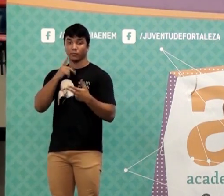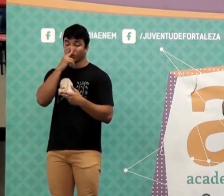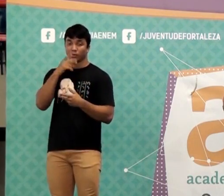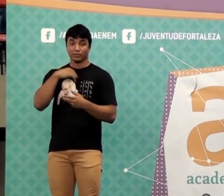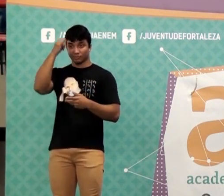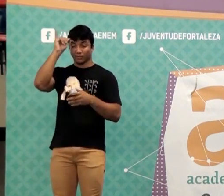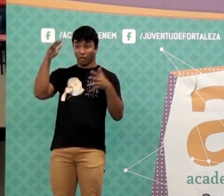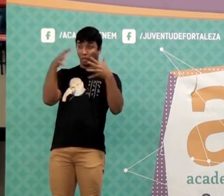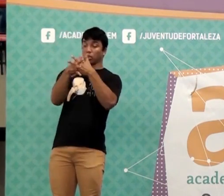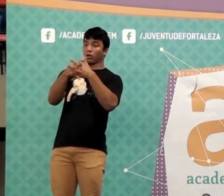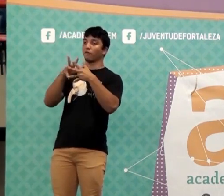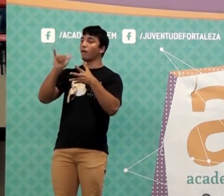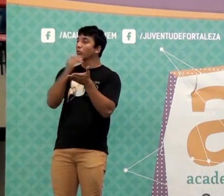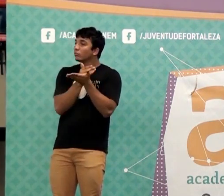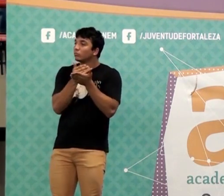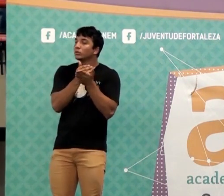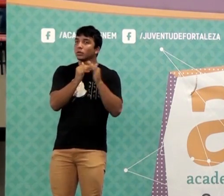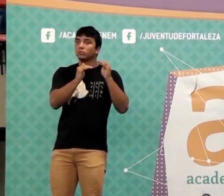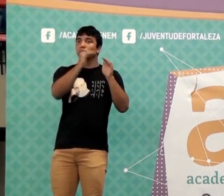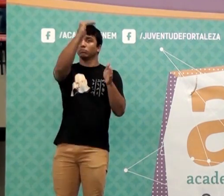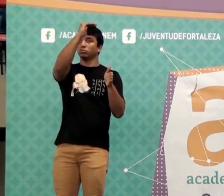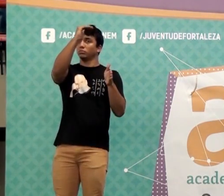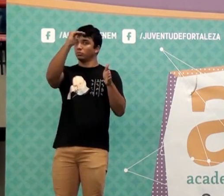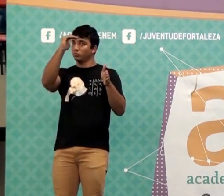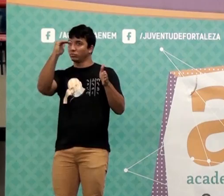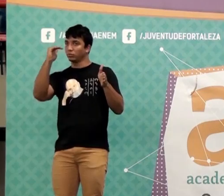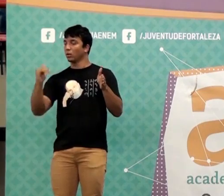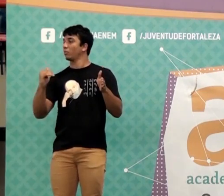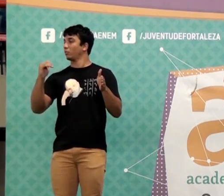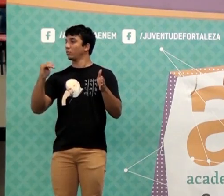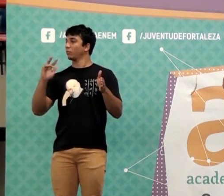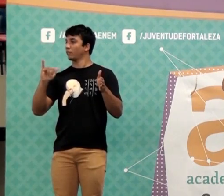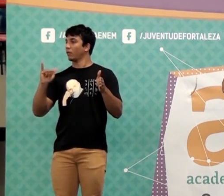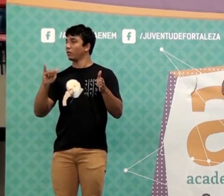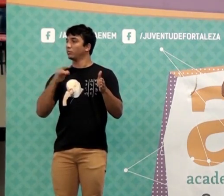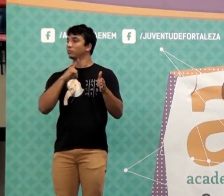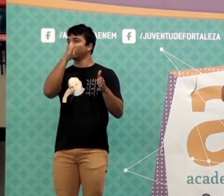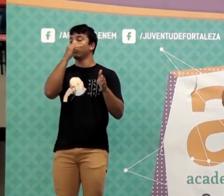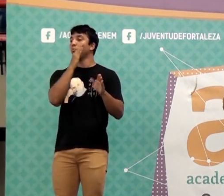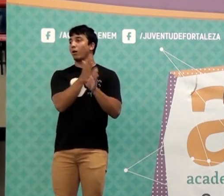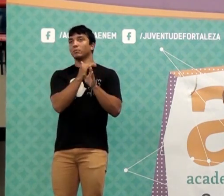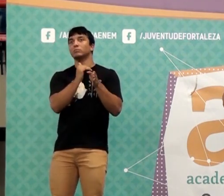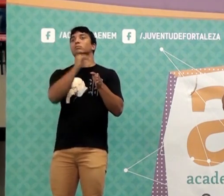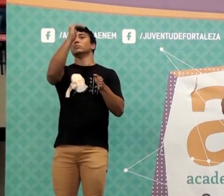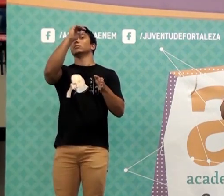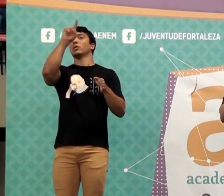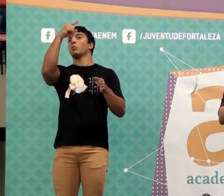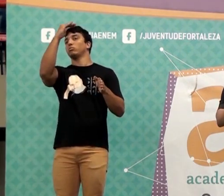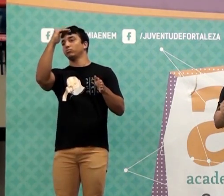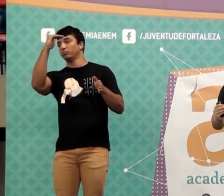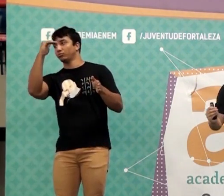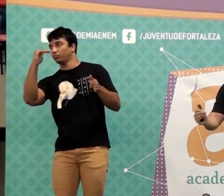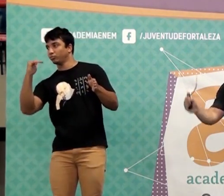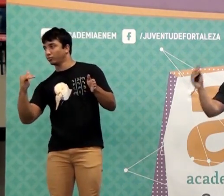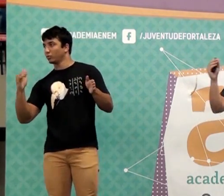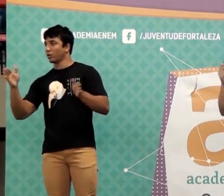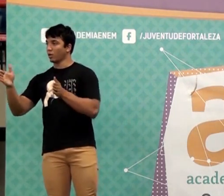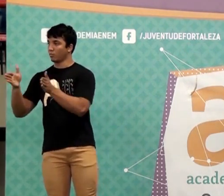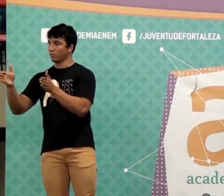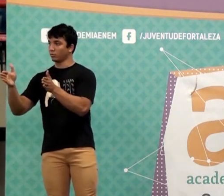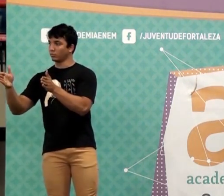confundir. A gente vai começar da Alta Idade Média, ela vai entrar em decadência e vai para a Baixa